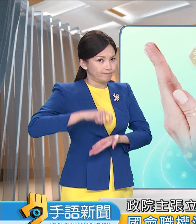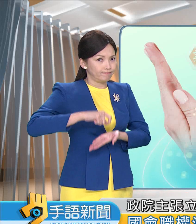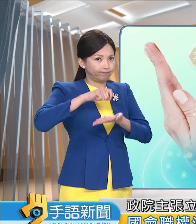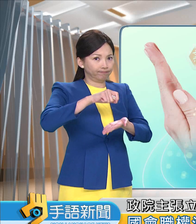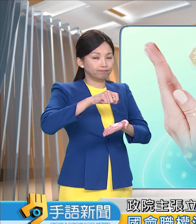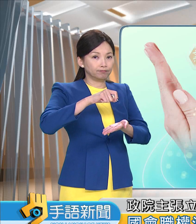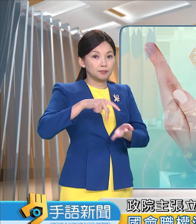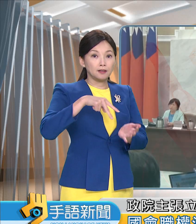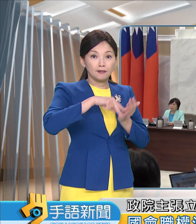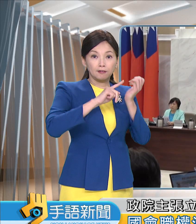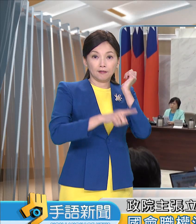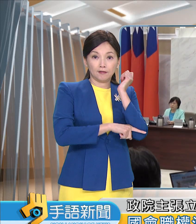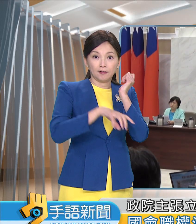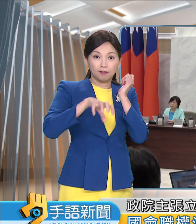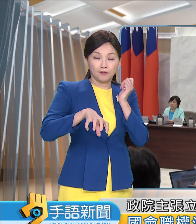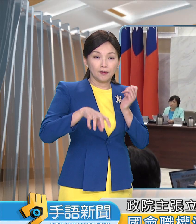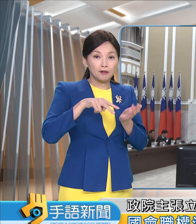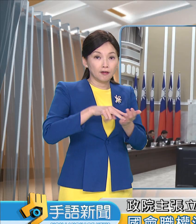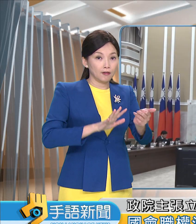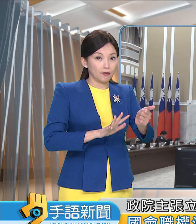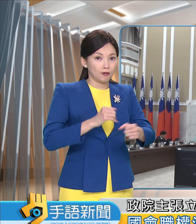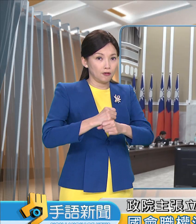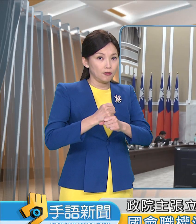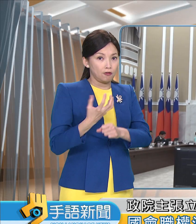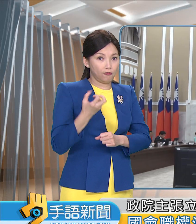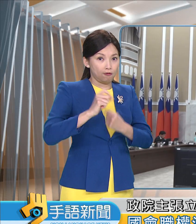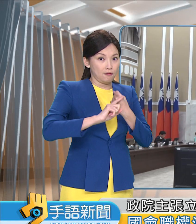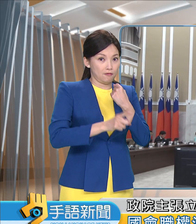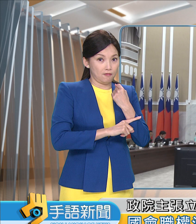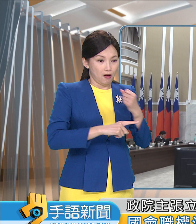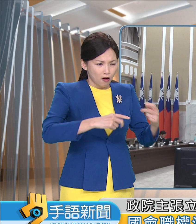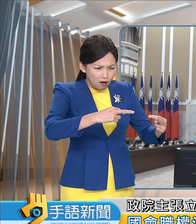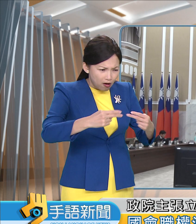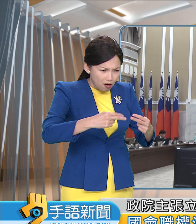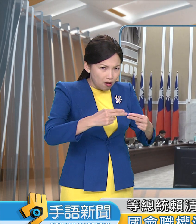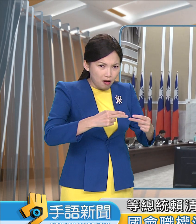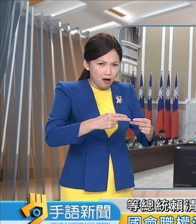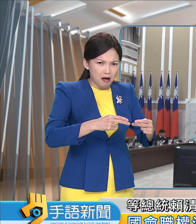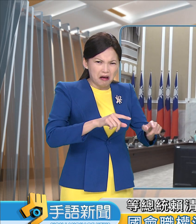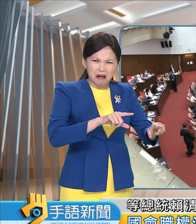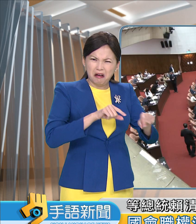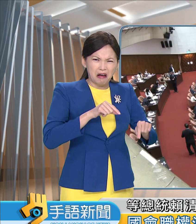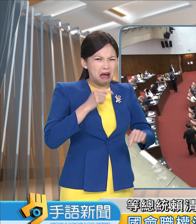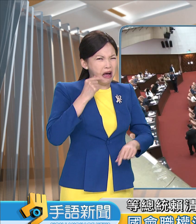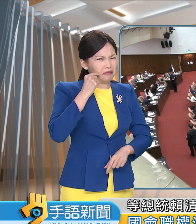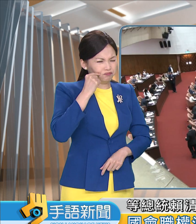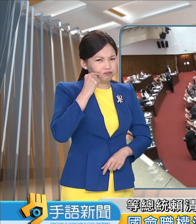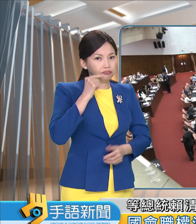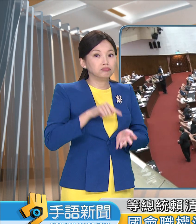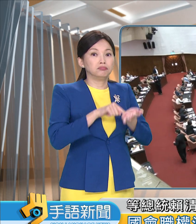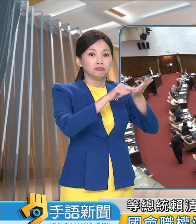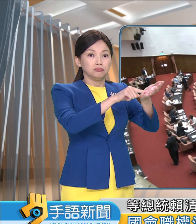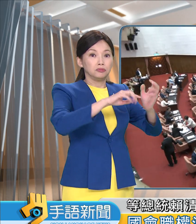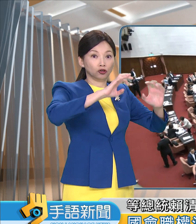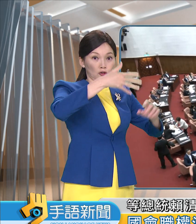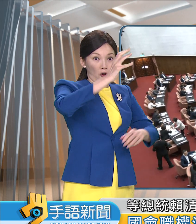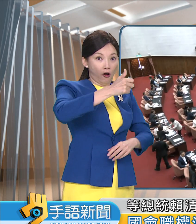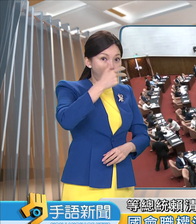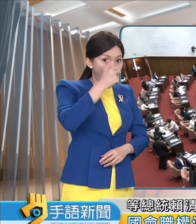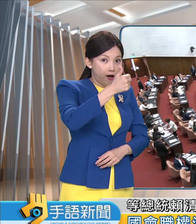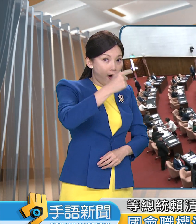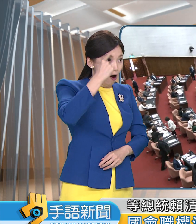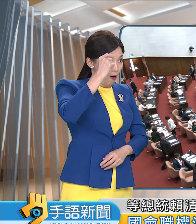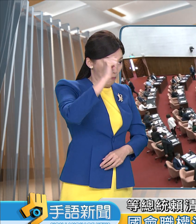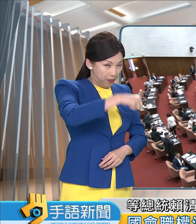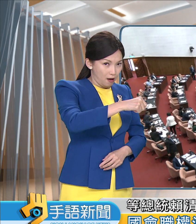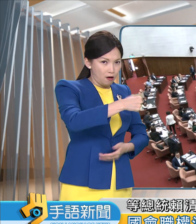政院主张立法院的国会职权法案挚爱难行，等总统赖清德